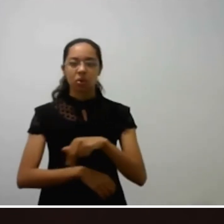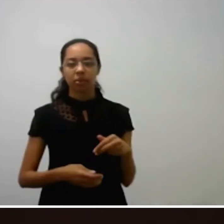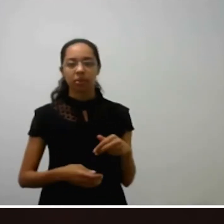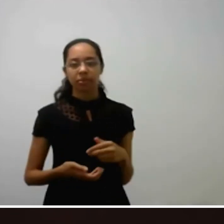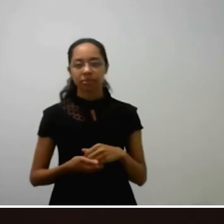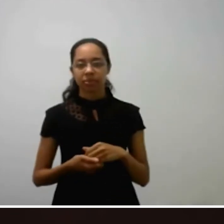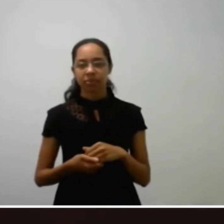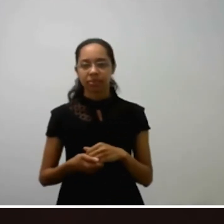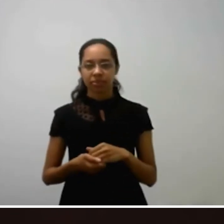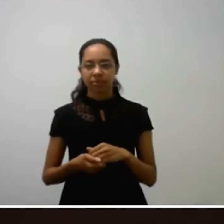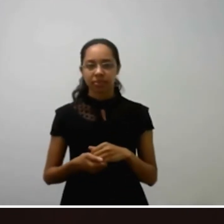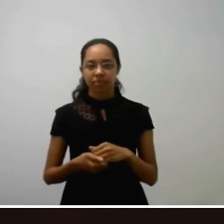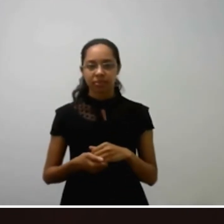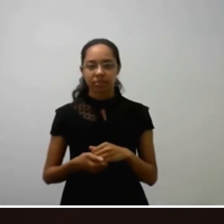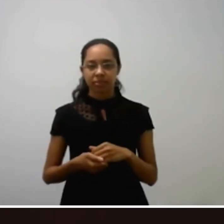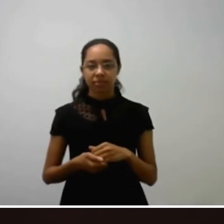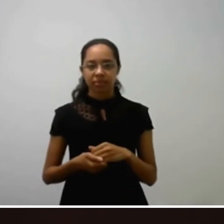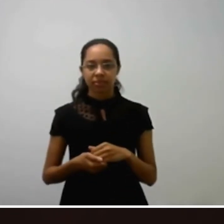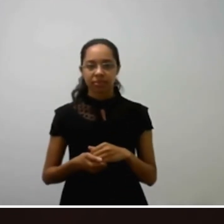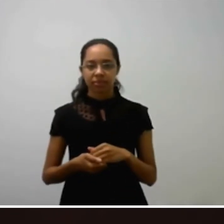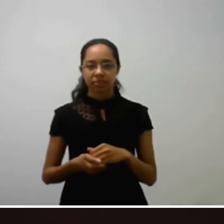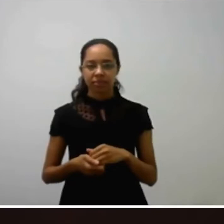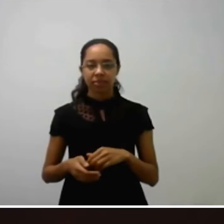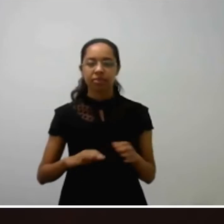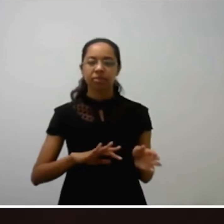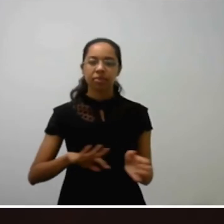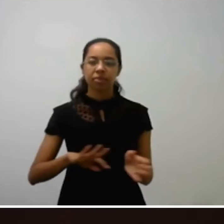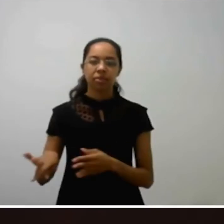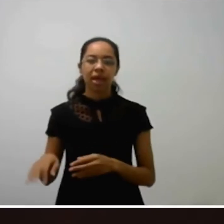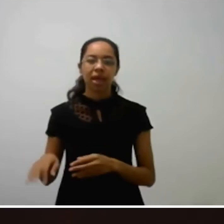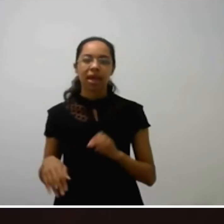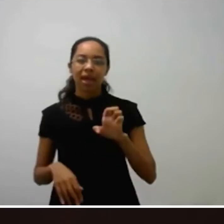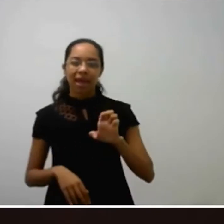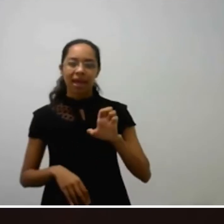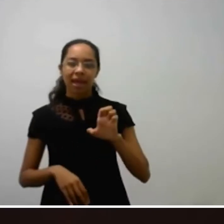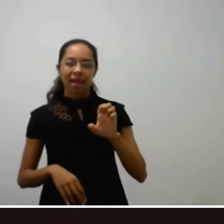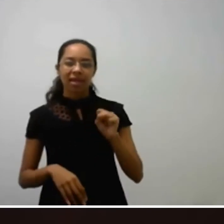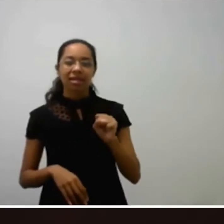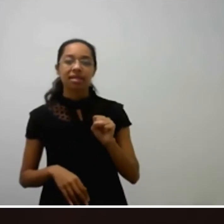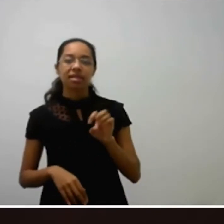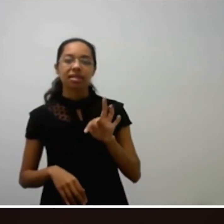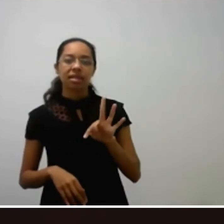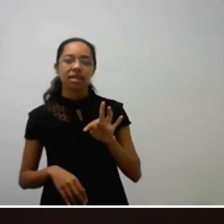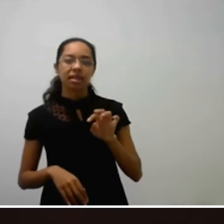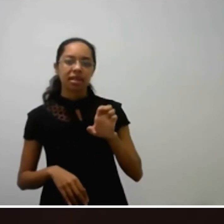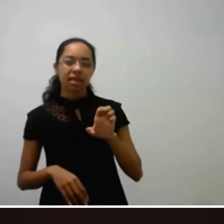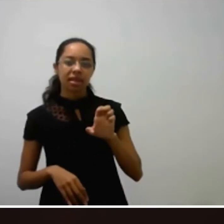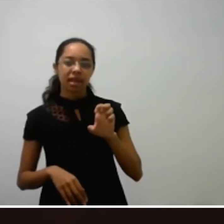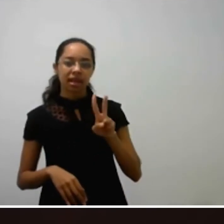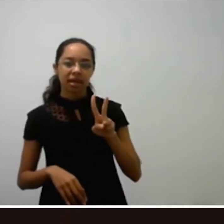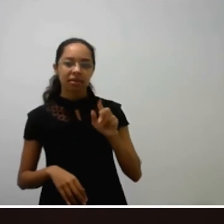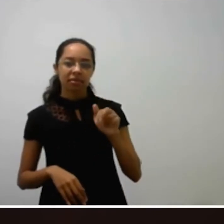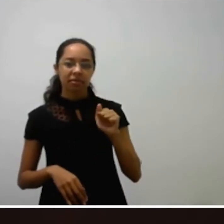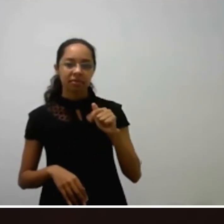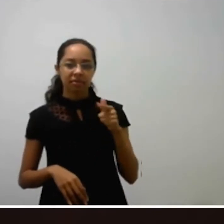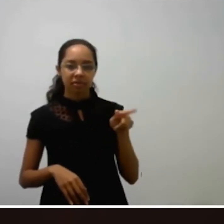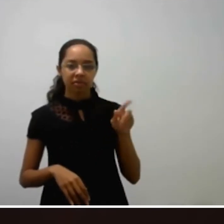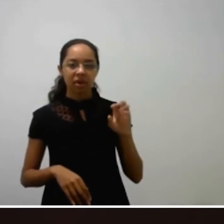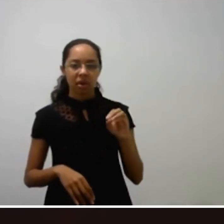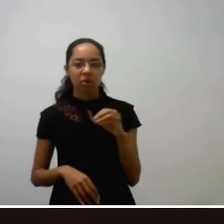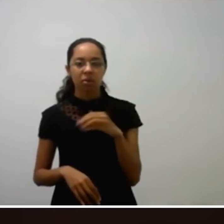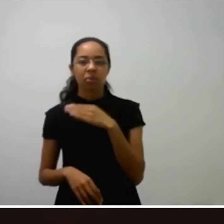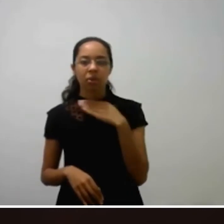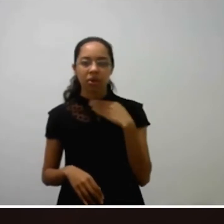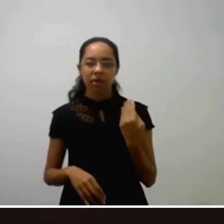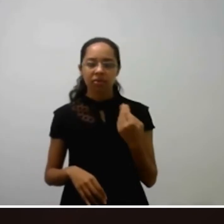a morte de Estevão, perdão. A morte de Estevão, em Atos 8, o bendito evangelho foi propagado da